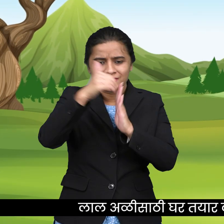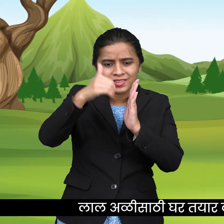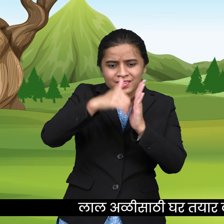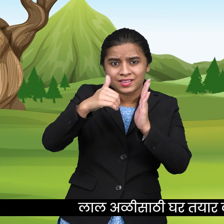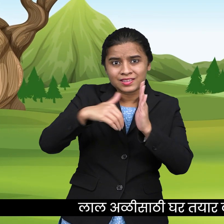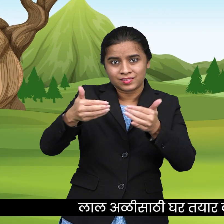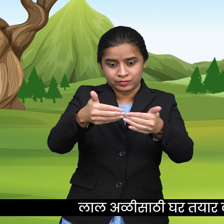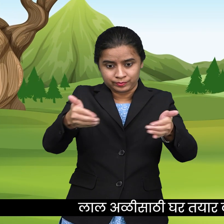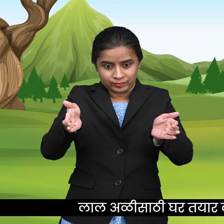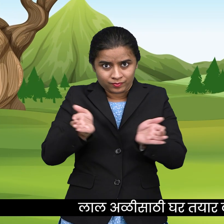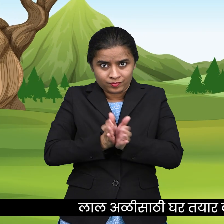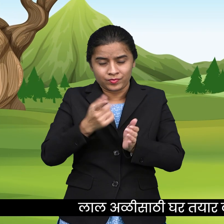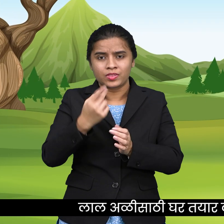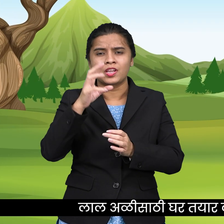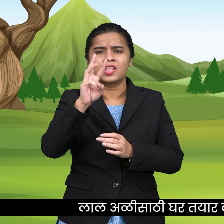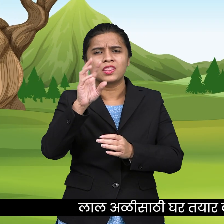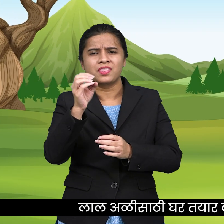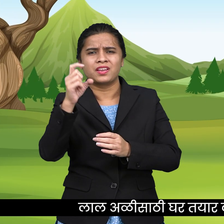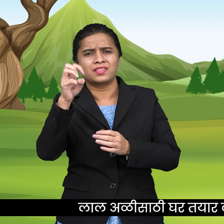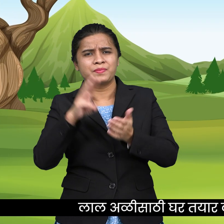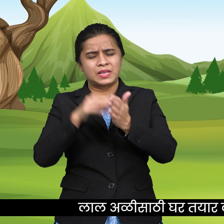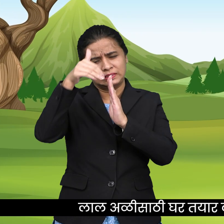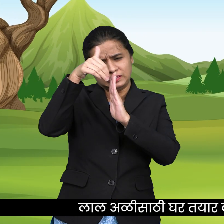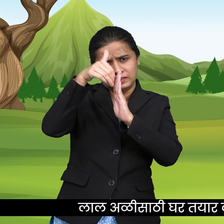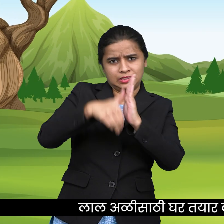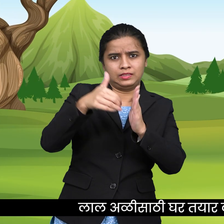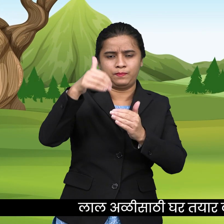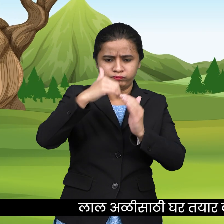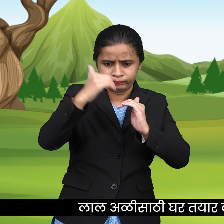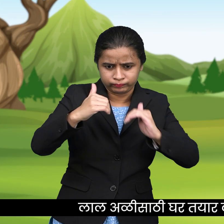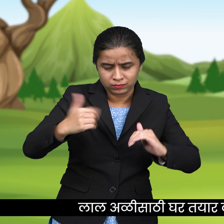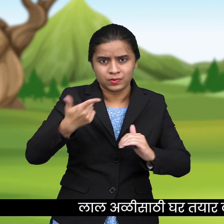लाल अळीसाठी घर तयार करण्यासाठी थेट सूर्यप्रकाश नसलेल्या